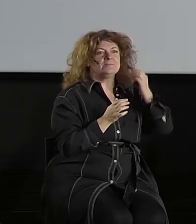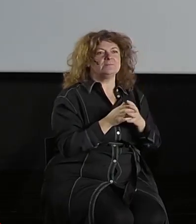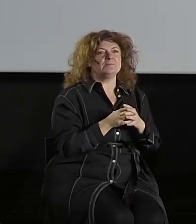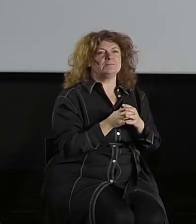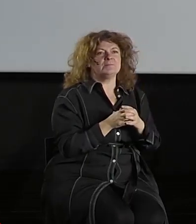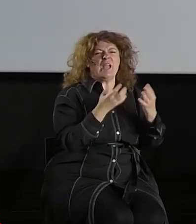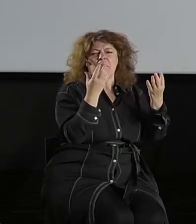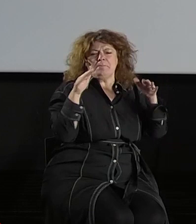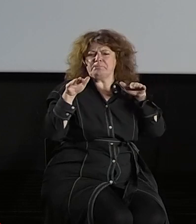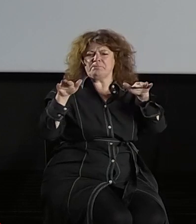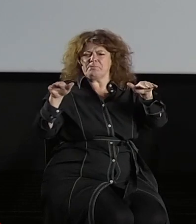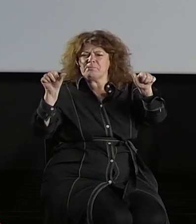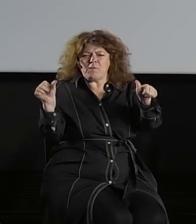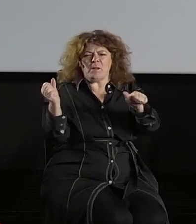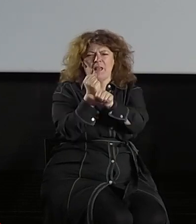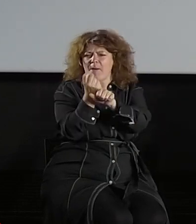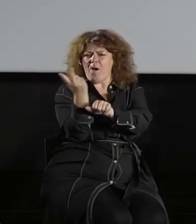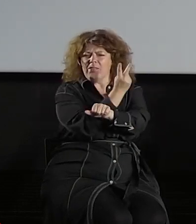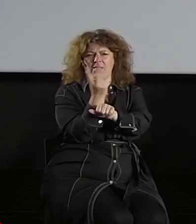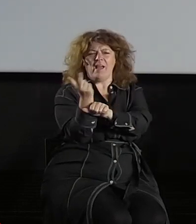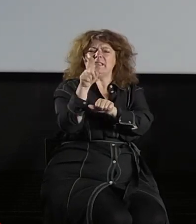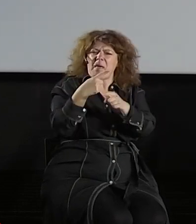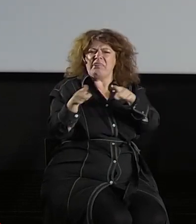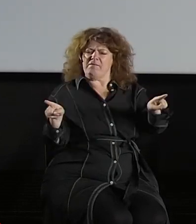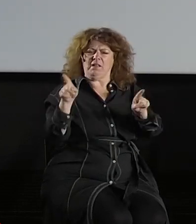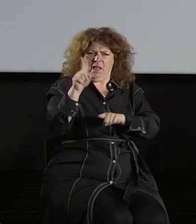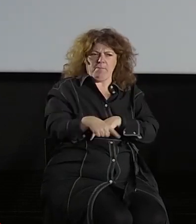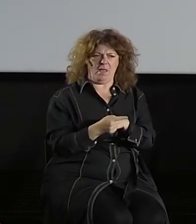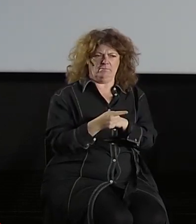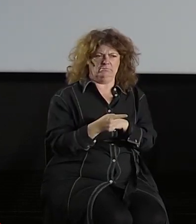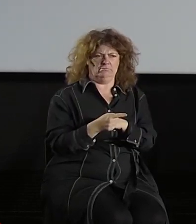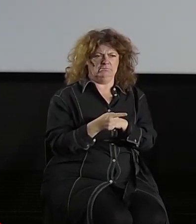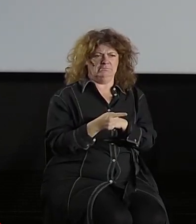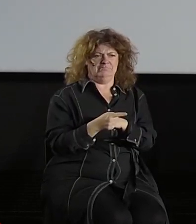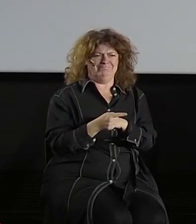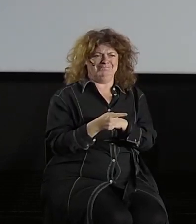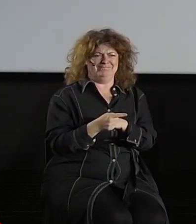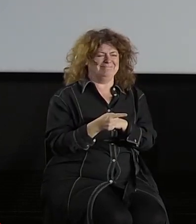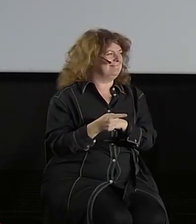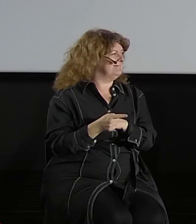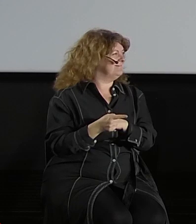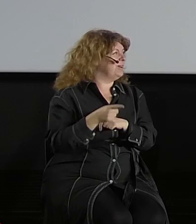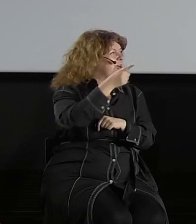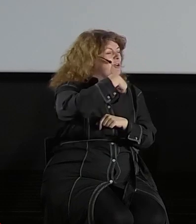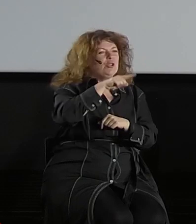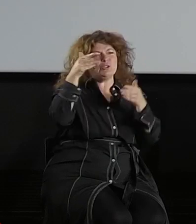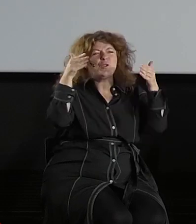montón de paralelismos y de diferencias también pero eh nosotros nos queríamos centrar